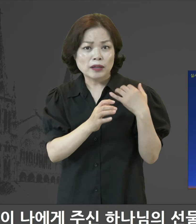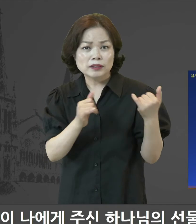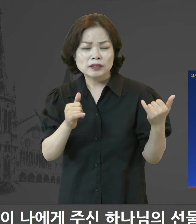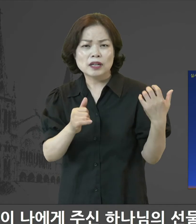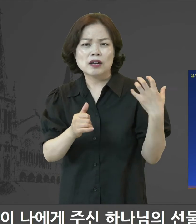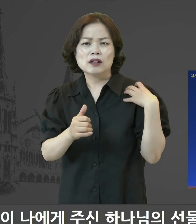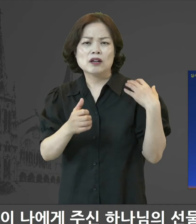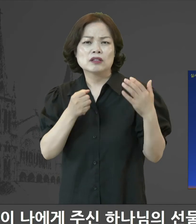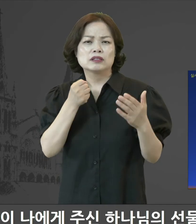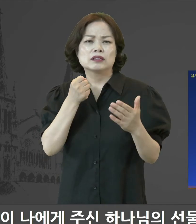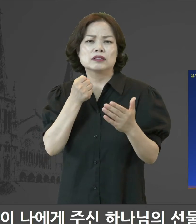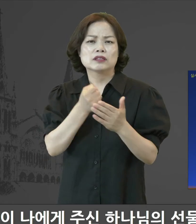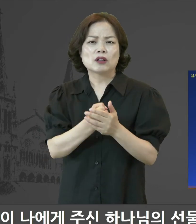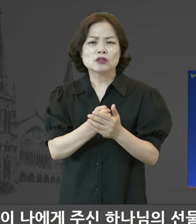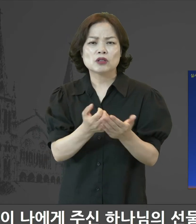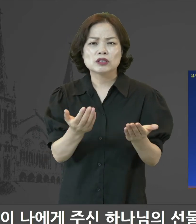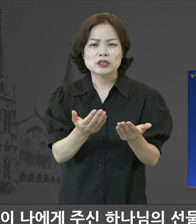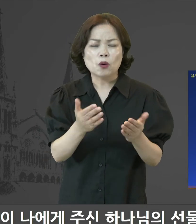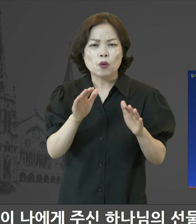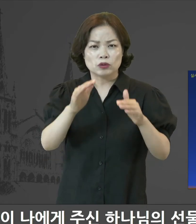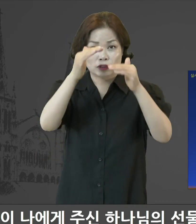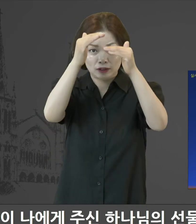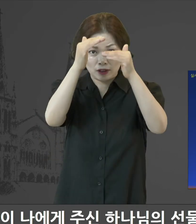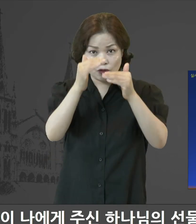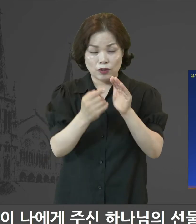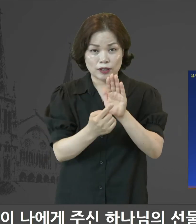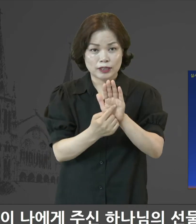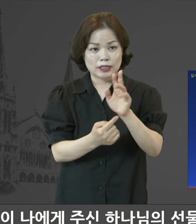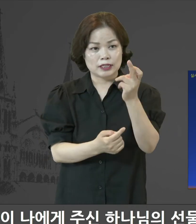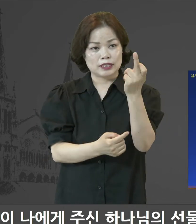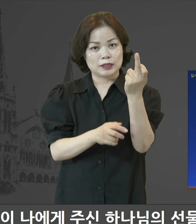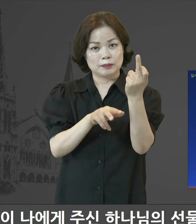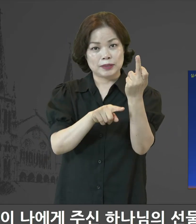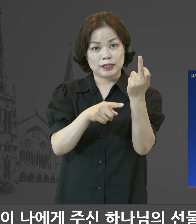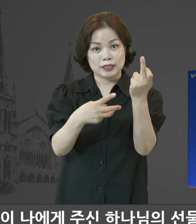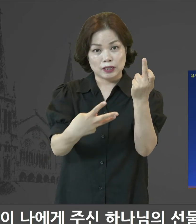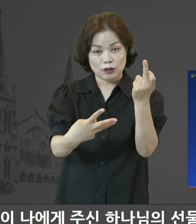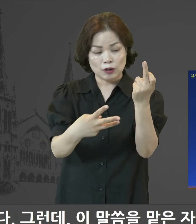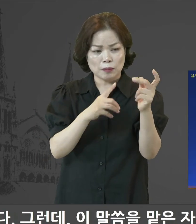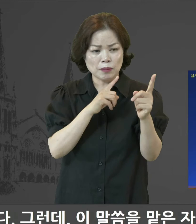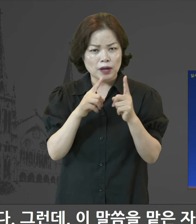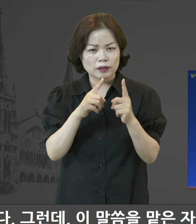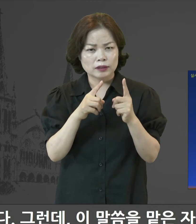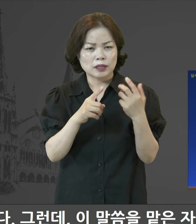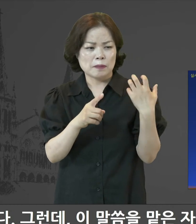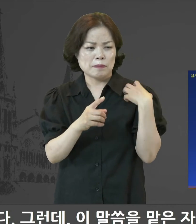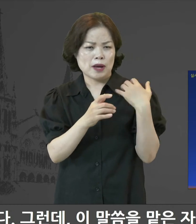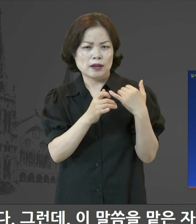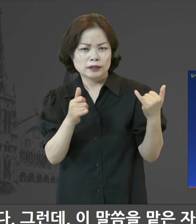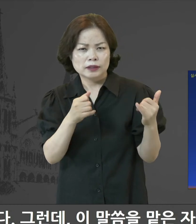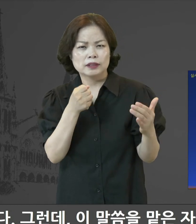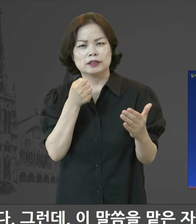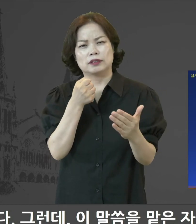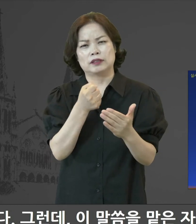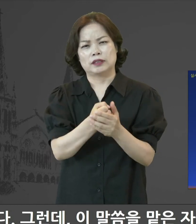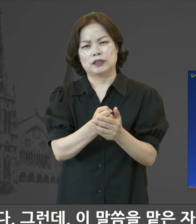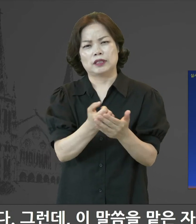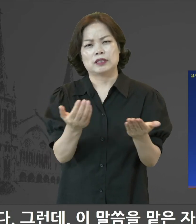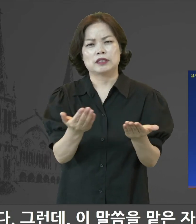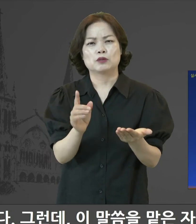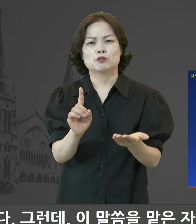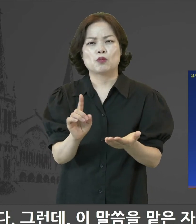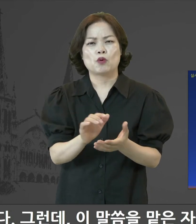되는 결정적인 일이 오늘 이 본문에 나옵니다. 12절입니다. 말씀을 맡은 자들이 해야 되는 결정적인 일은